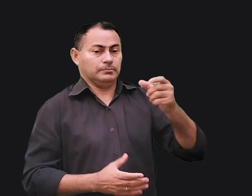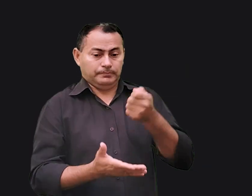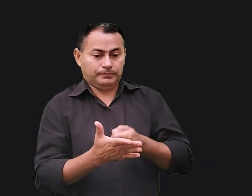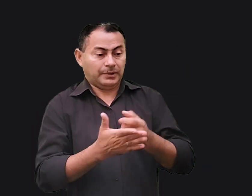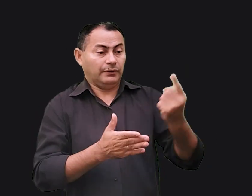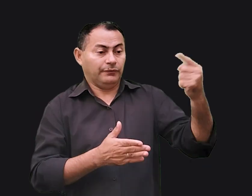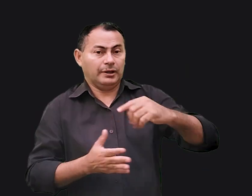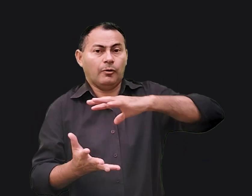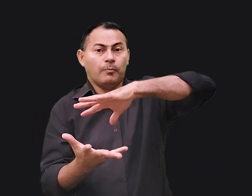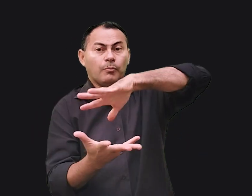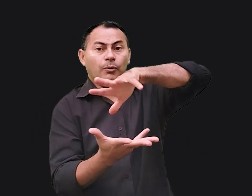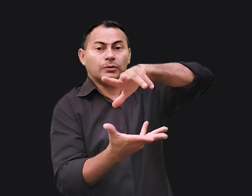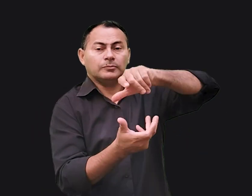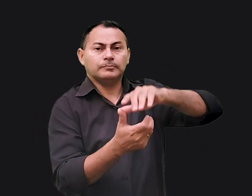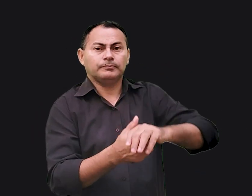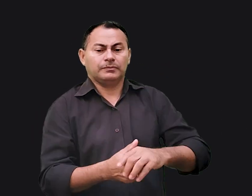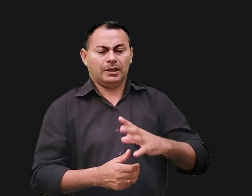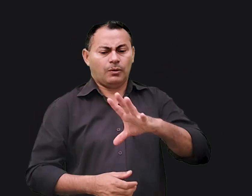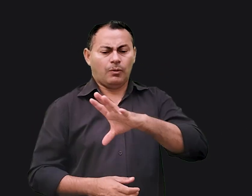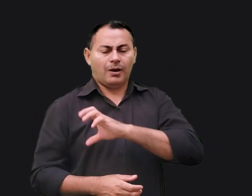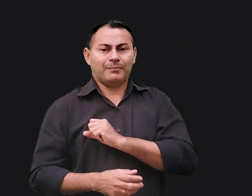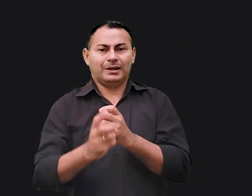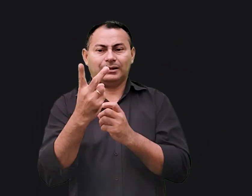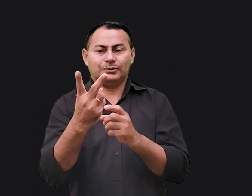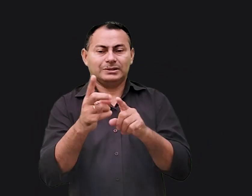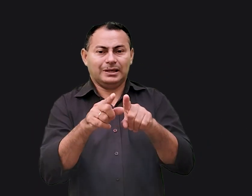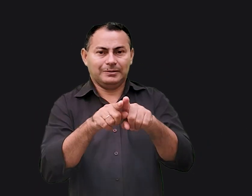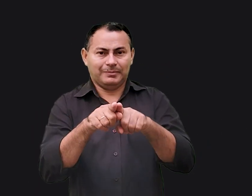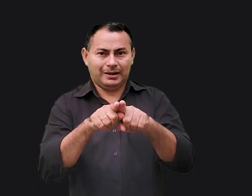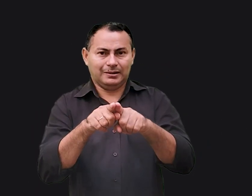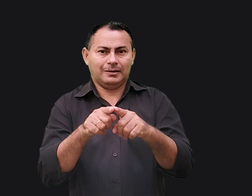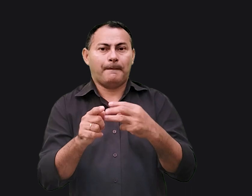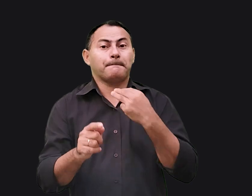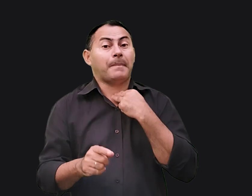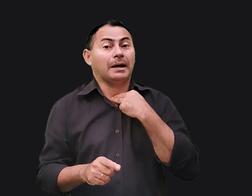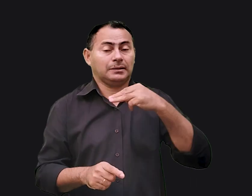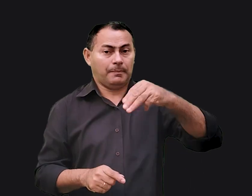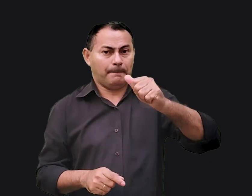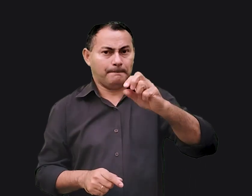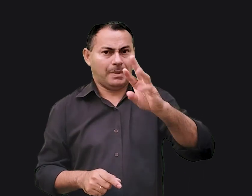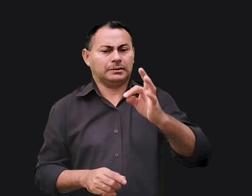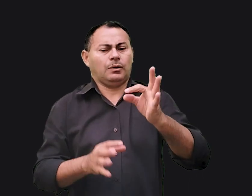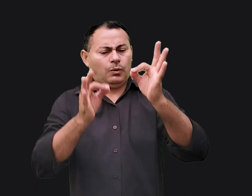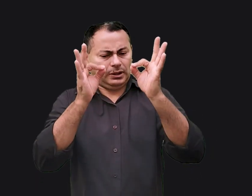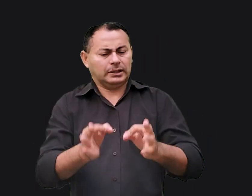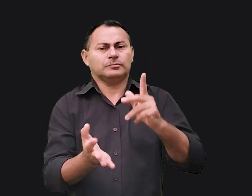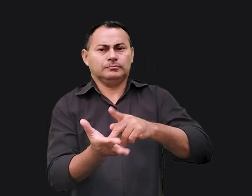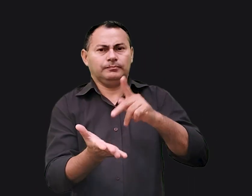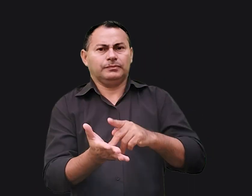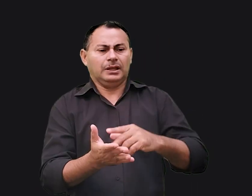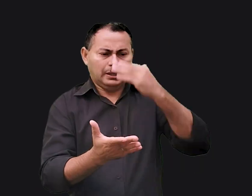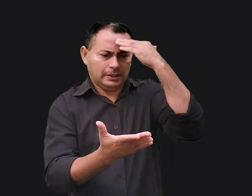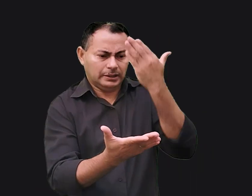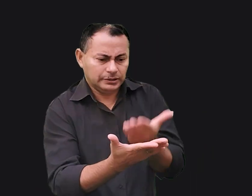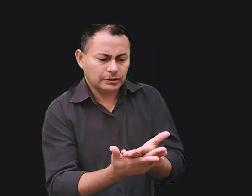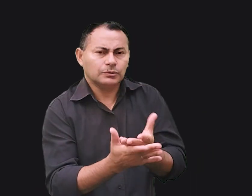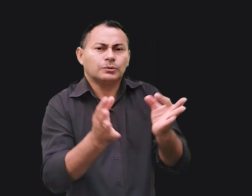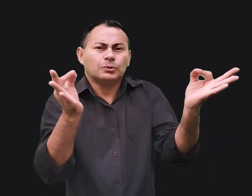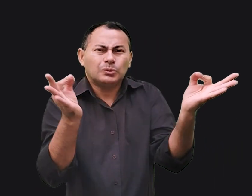que devia vir ao mundo. Eu amo essas 2 irmãs. Marta foi honesta. Ela cria em tudo